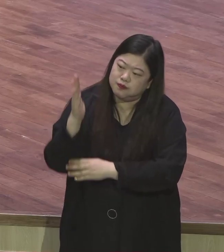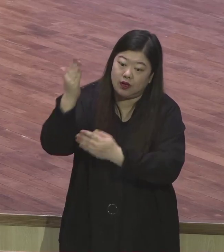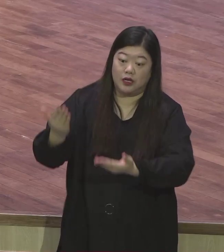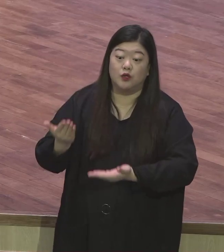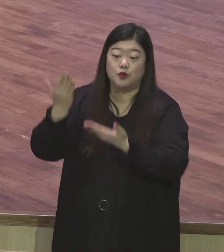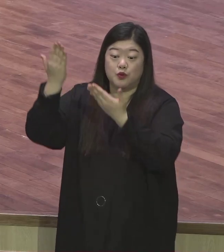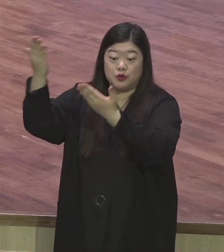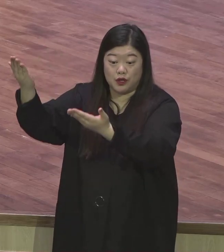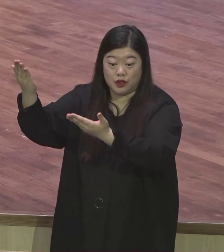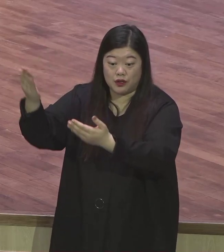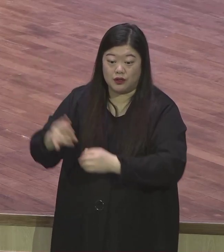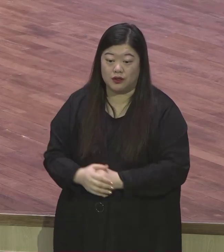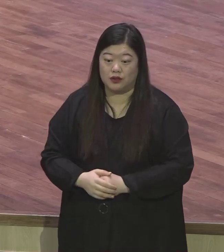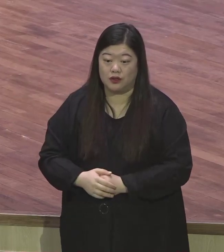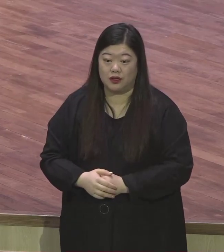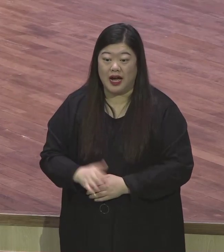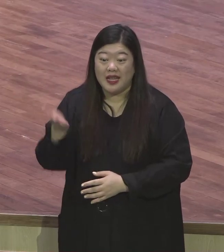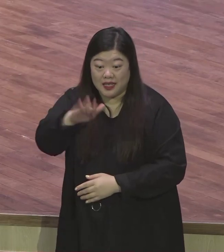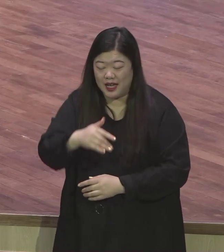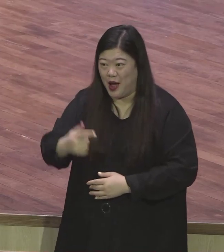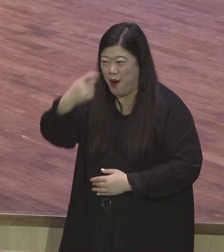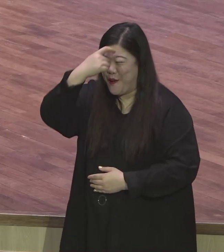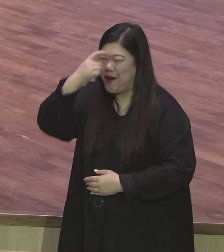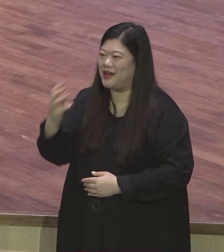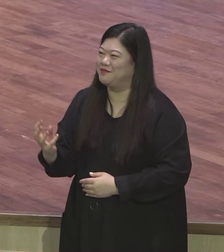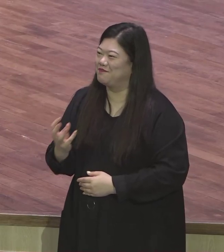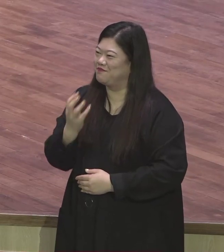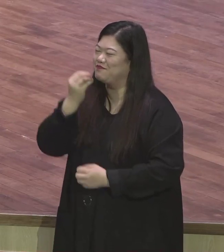다른 욕심하고 함께하면 하나님께 영광 돌릴 수는 없습니다.